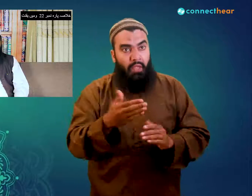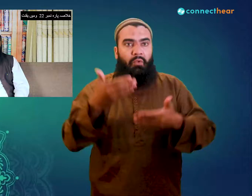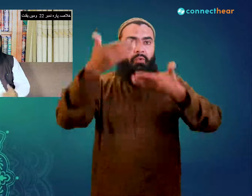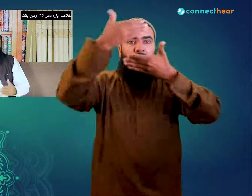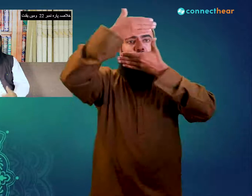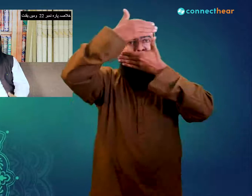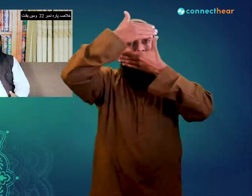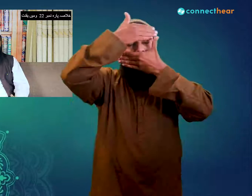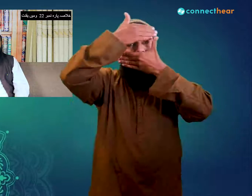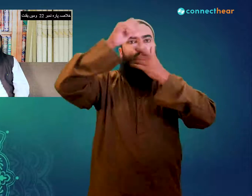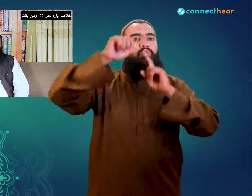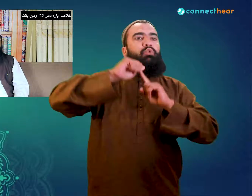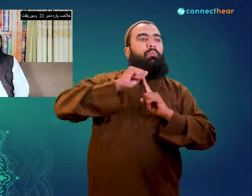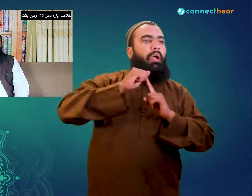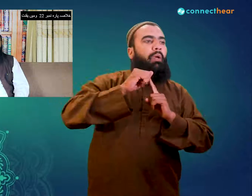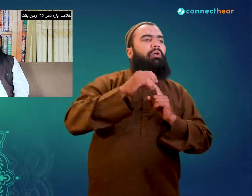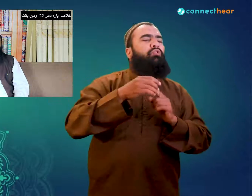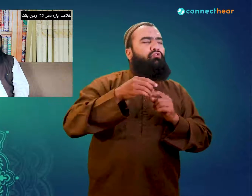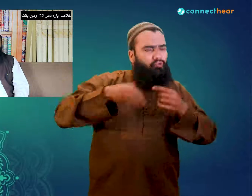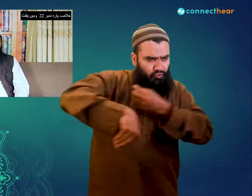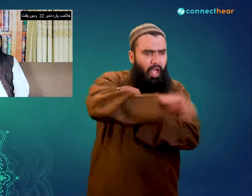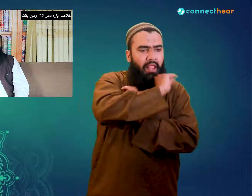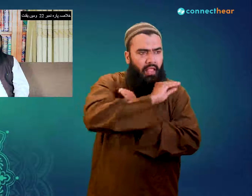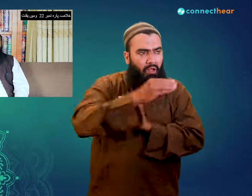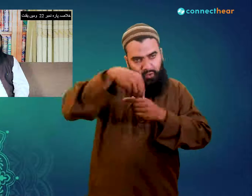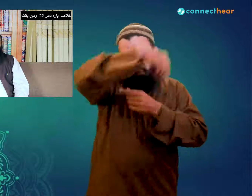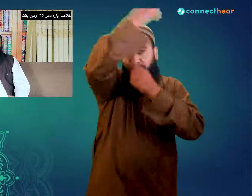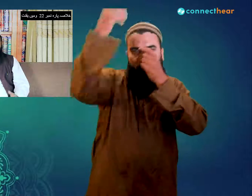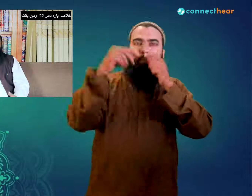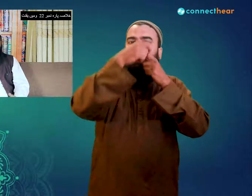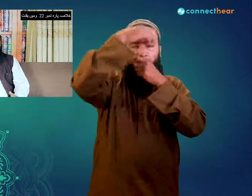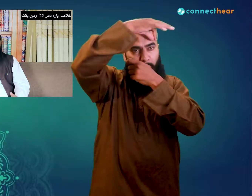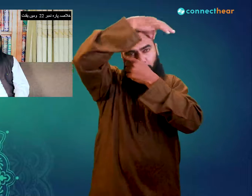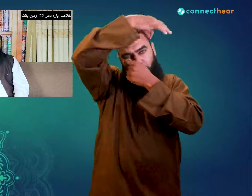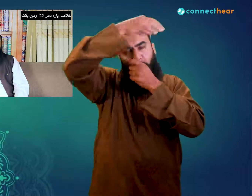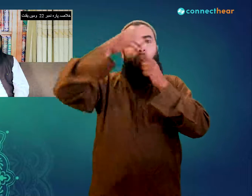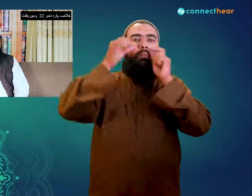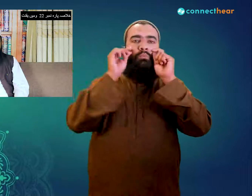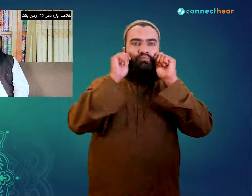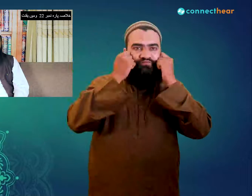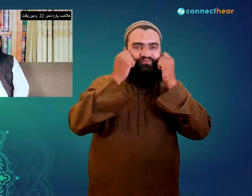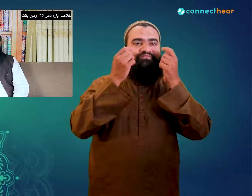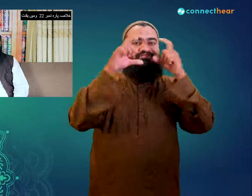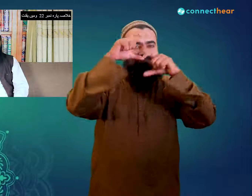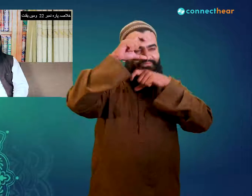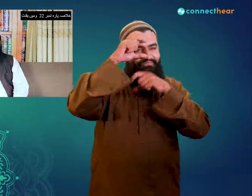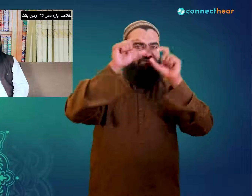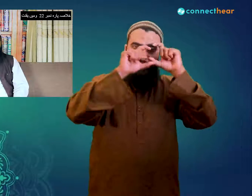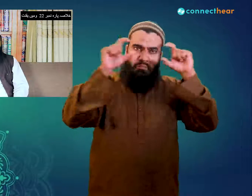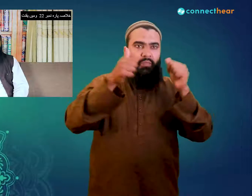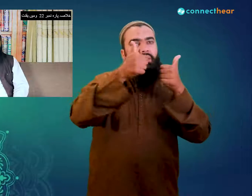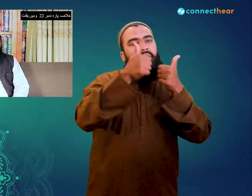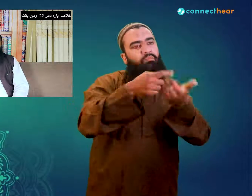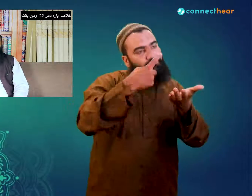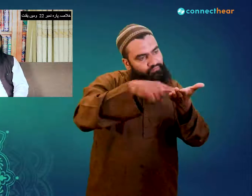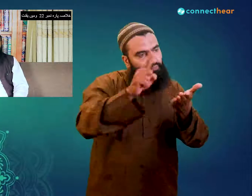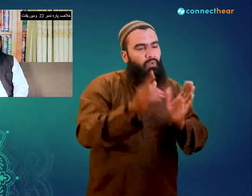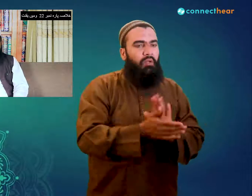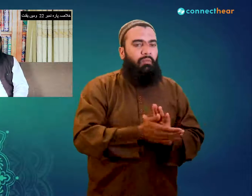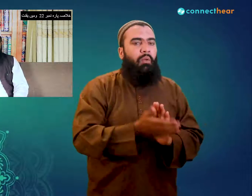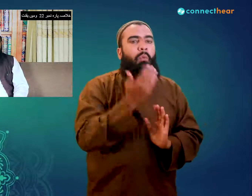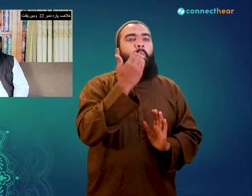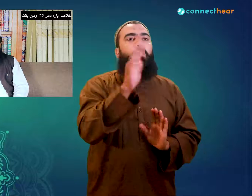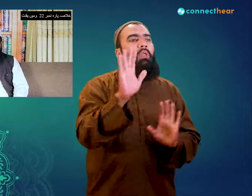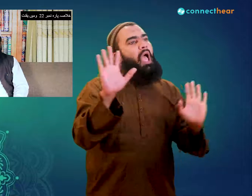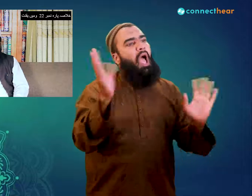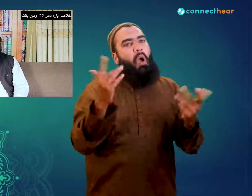لیا کریں، پلو ڈال لیا کریں، جس سے وہ پردے کا حکم اس سے ظاہر ہو رہا ہے کہ بے پردہ باہر